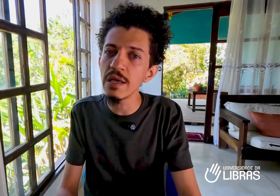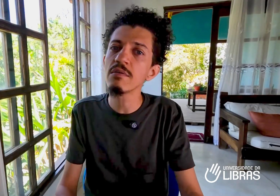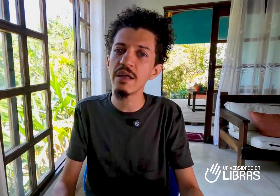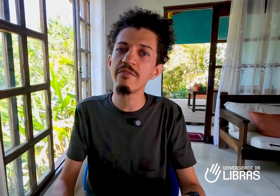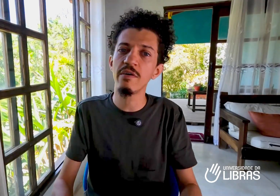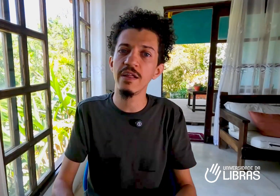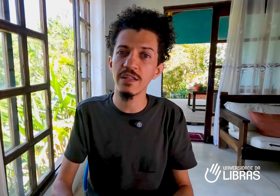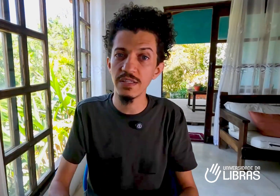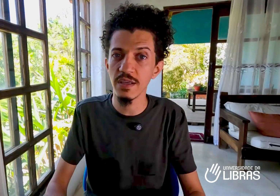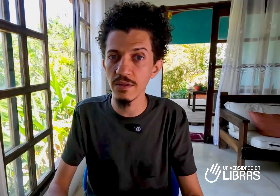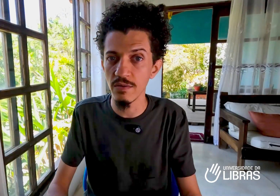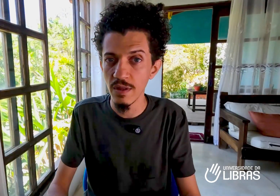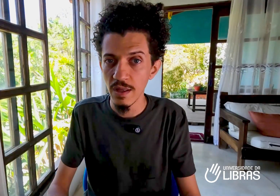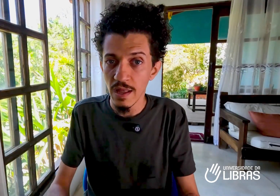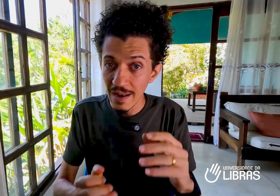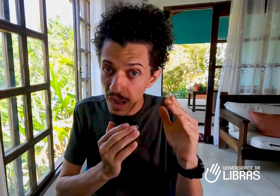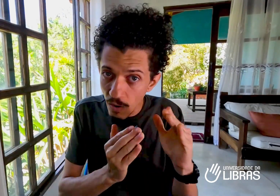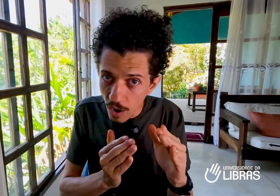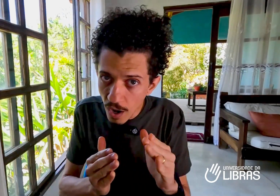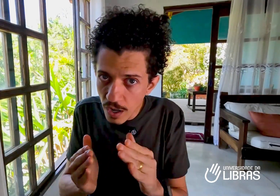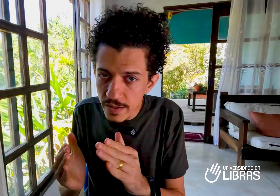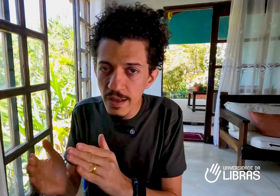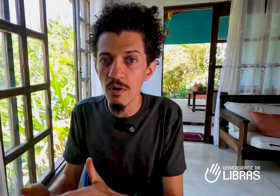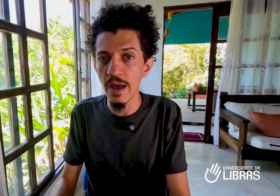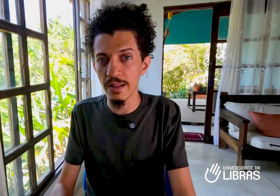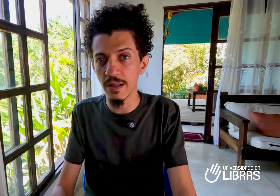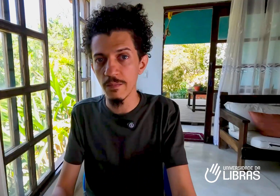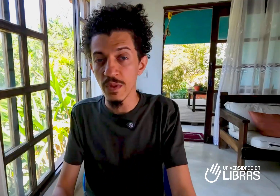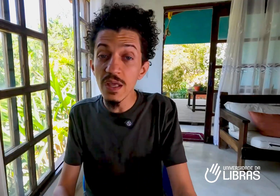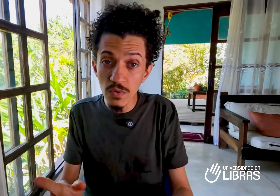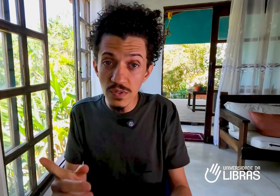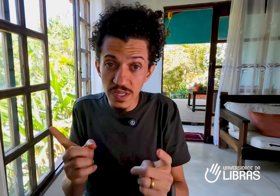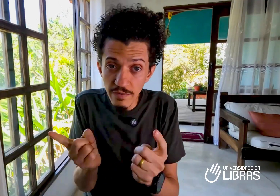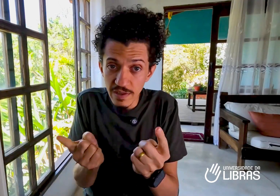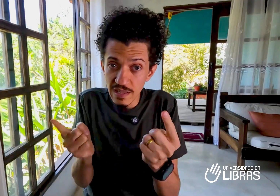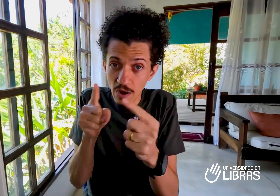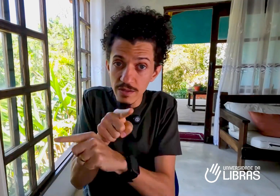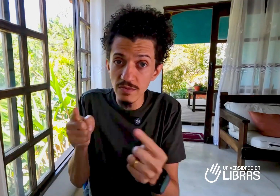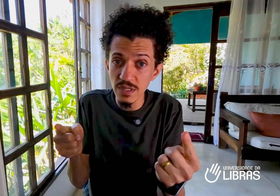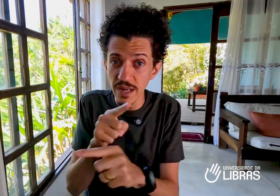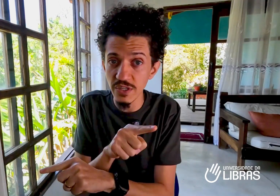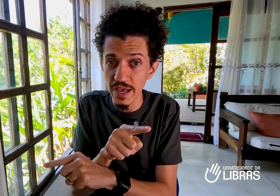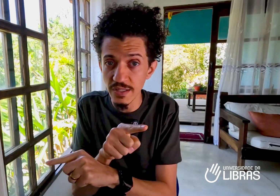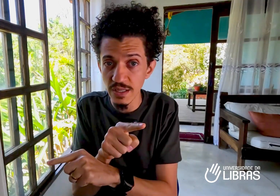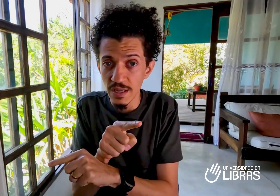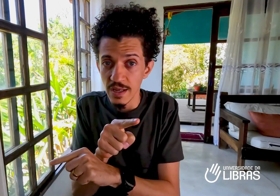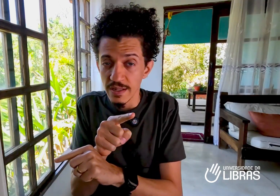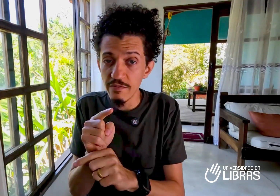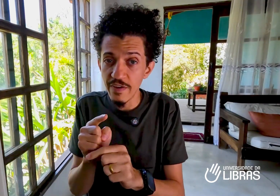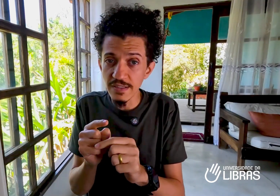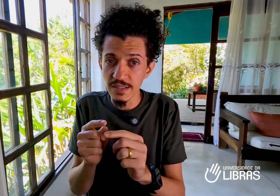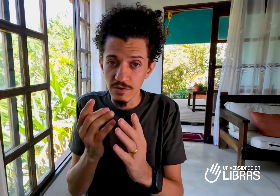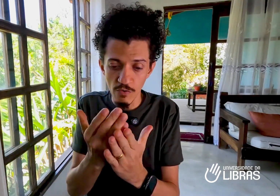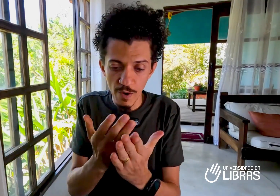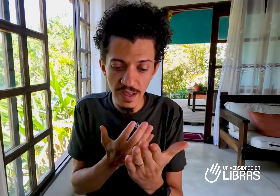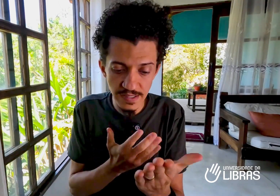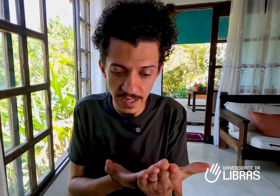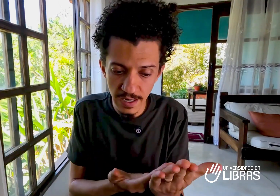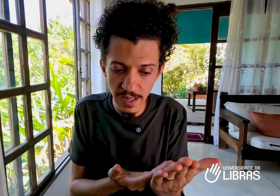que deveria ter seguido. Na ordem correta. Inclusive, na ordem dos ingredientes. Tem vezes, conforme a receita ali,